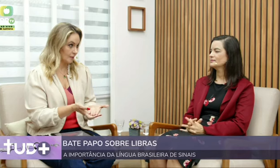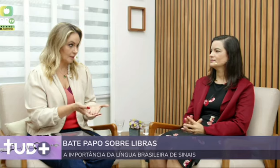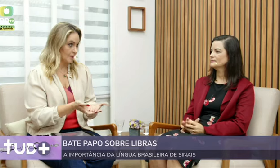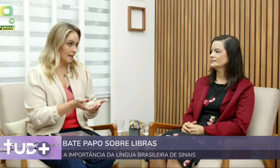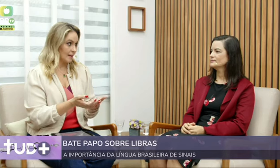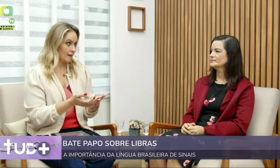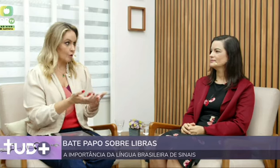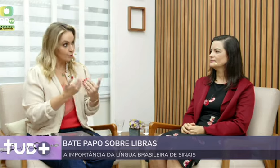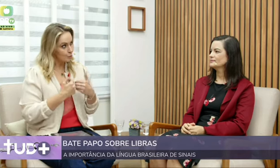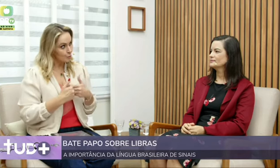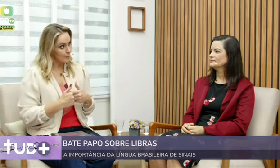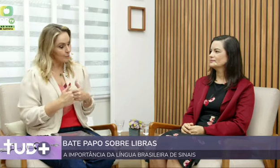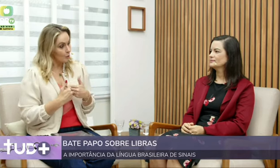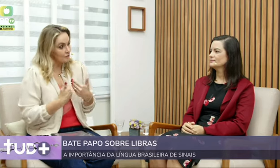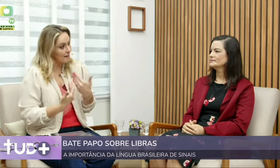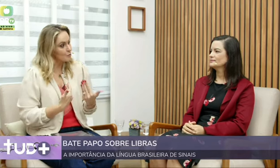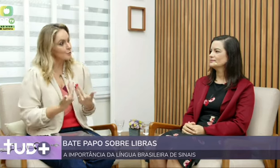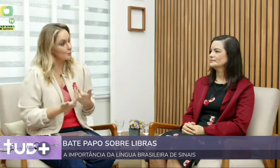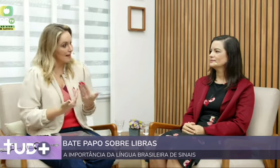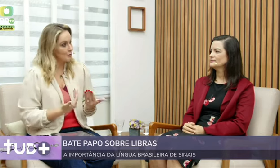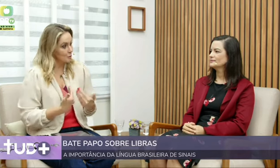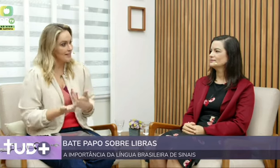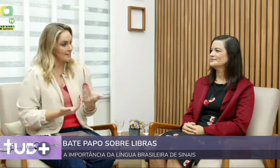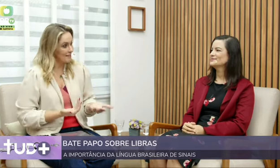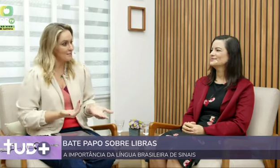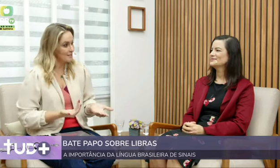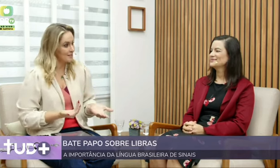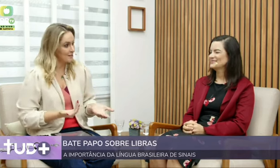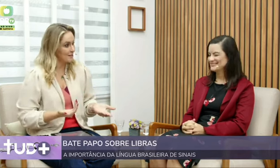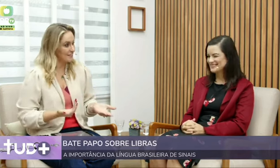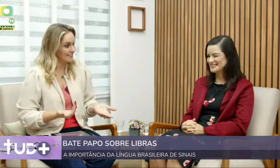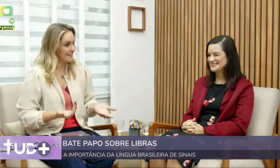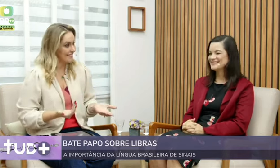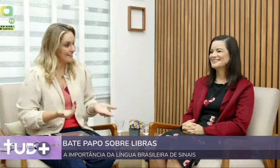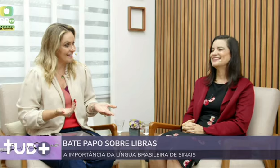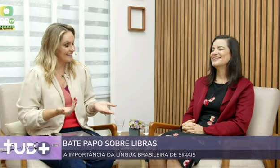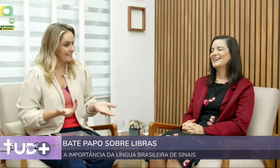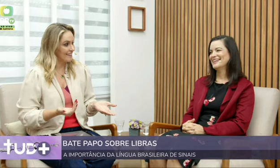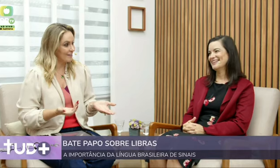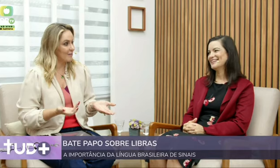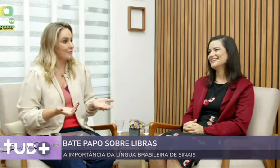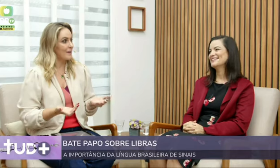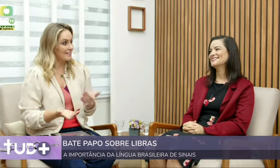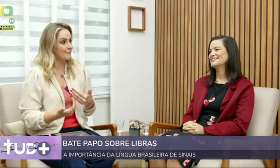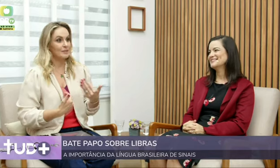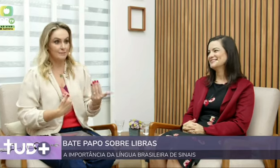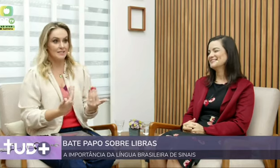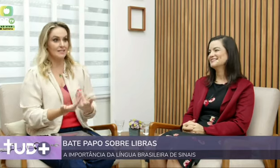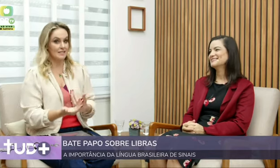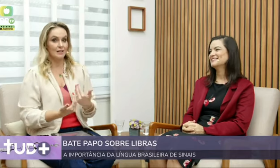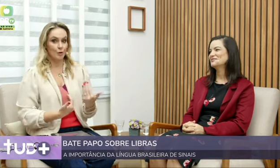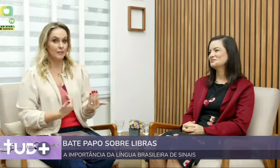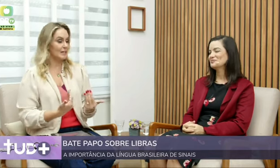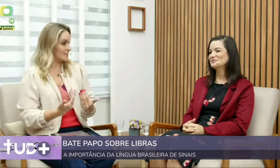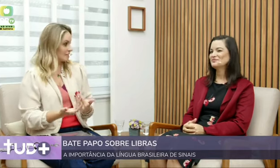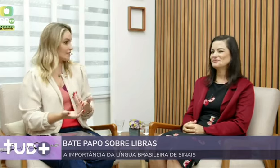surda, como faz os pais? Os pais também precisam aprender, né? Como é, assim, porque precisa ali da comunicação,